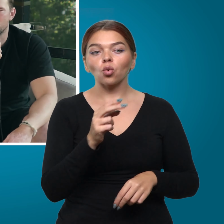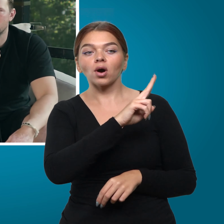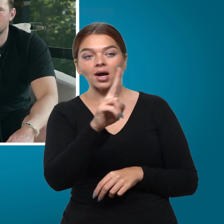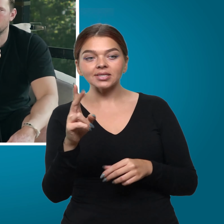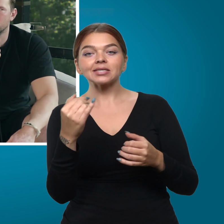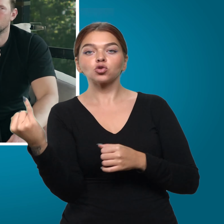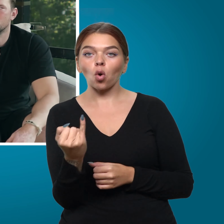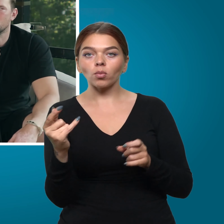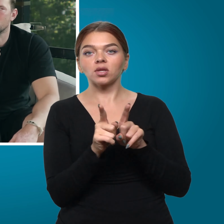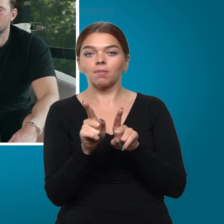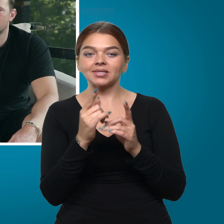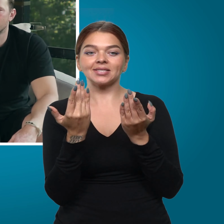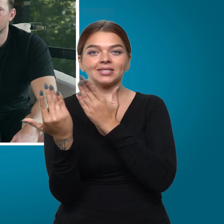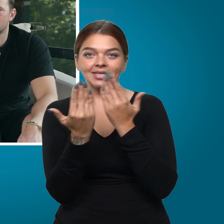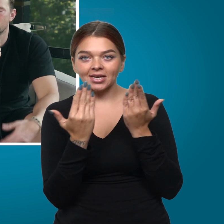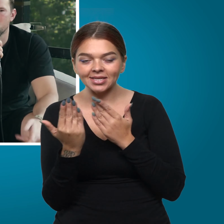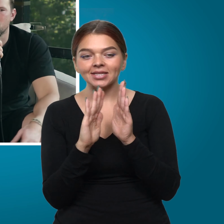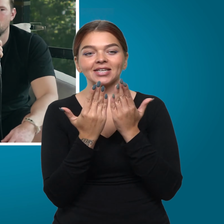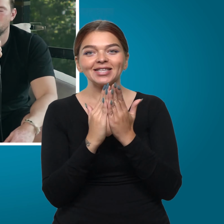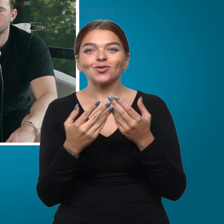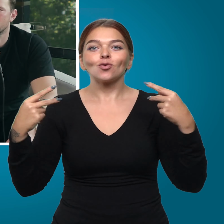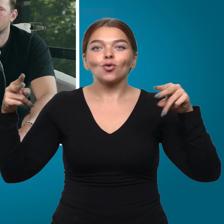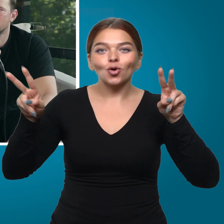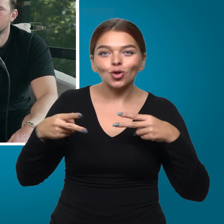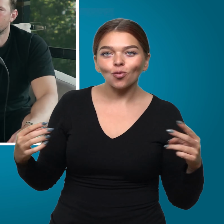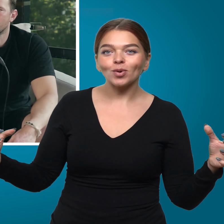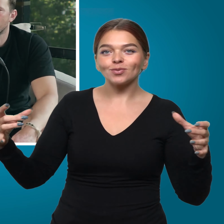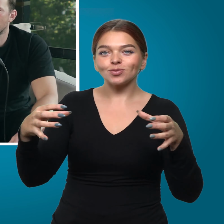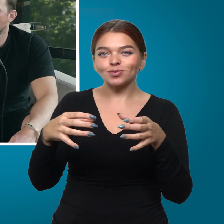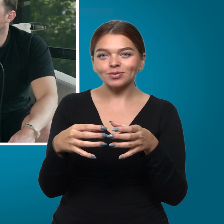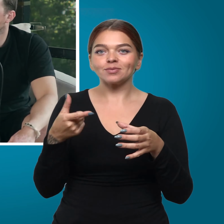šitas visai gerai yra turėti tokius ratelius, su kuriais pasikalbė apie tai.